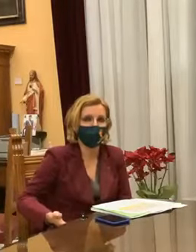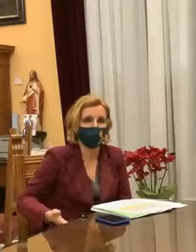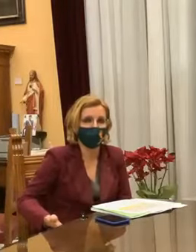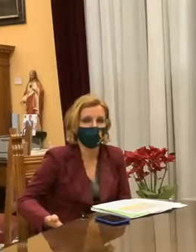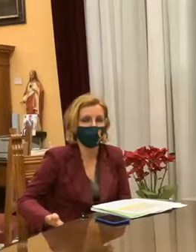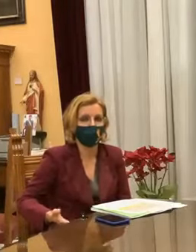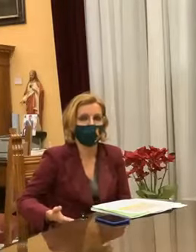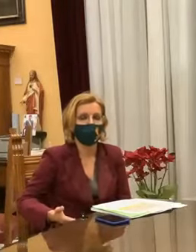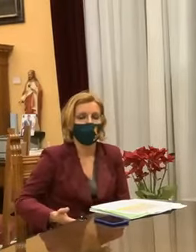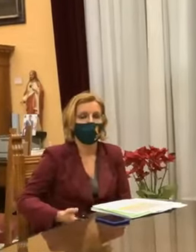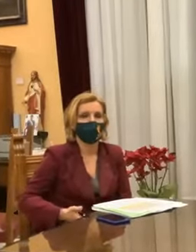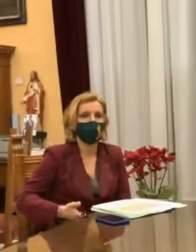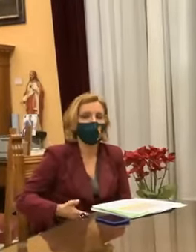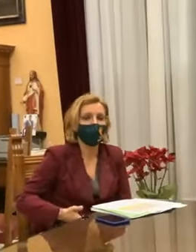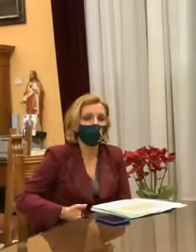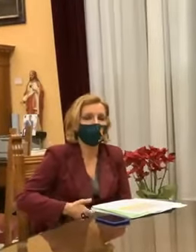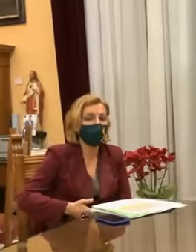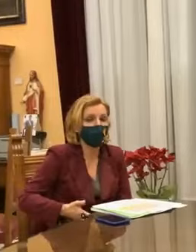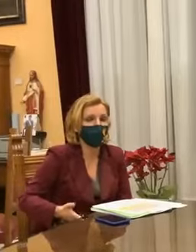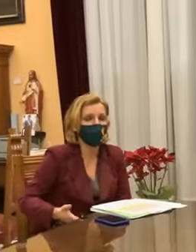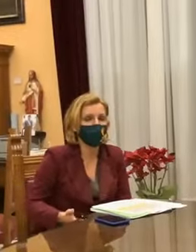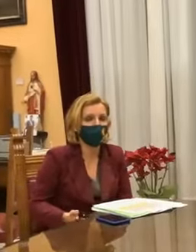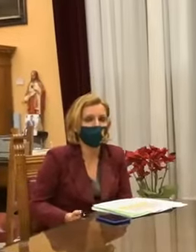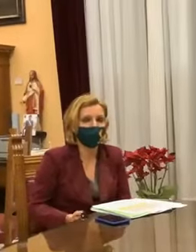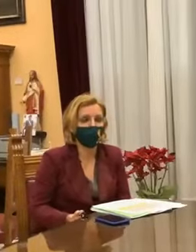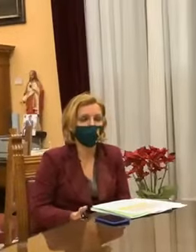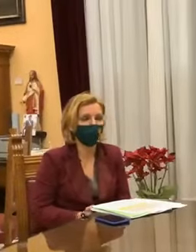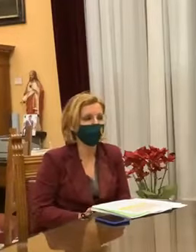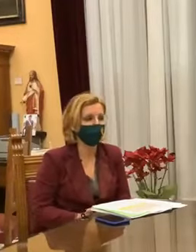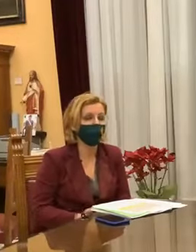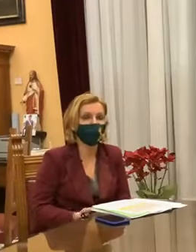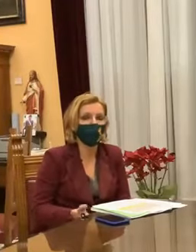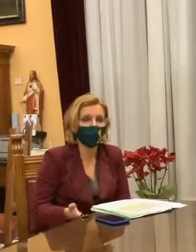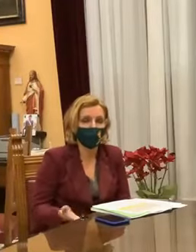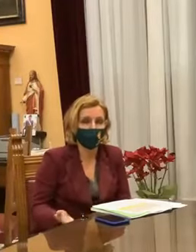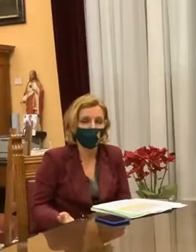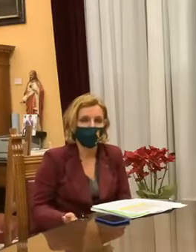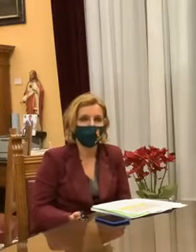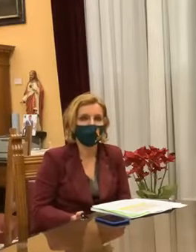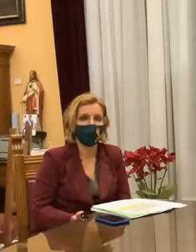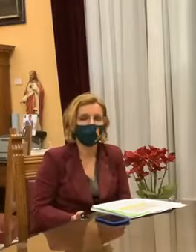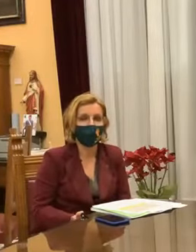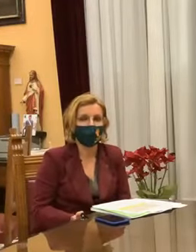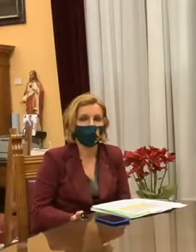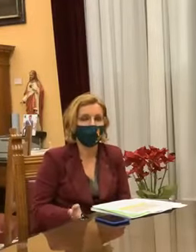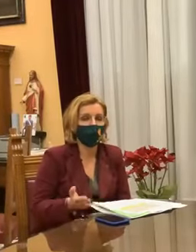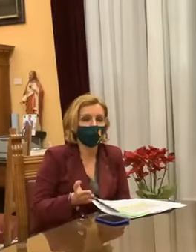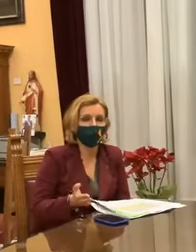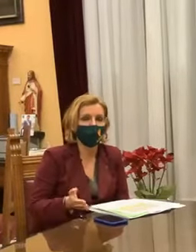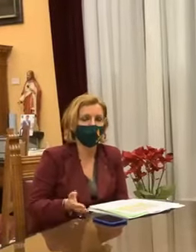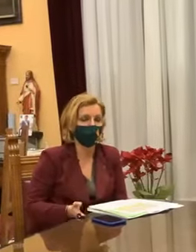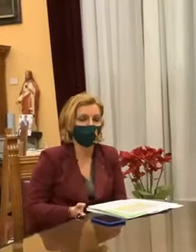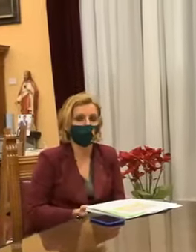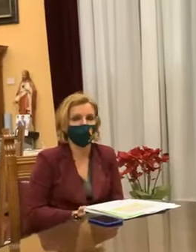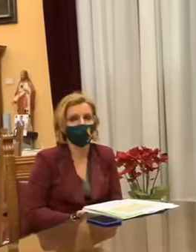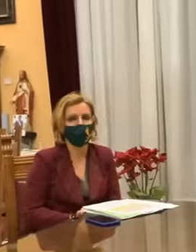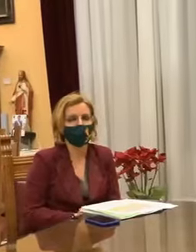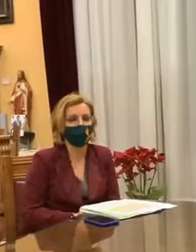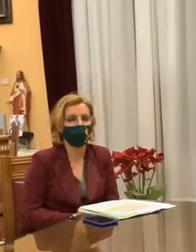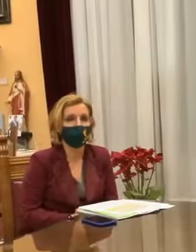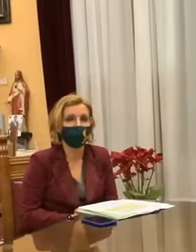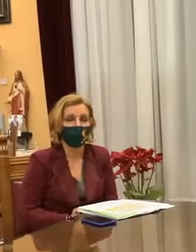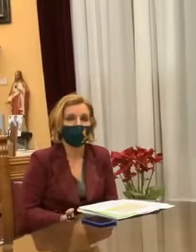nelle scuole, fino all'escalation finale che è rappresentata dalla nomina del commissario ad acta nominata il 17 dicembre